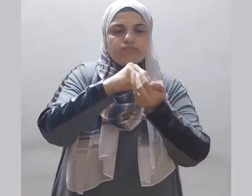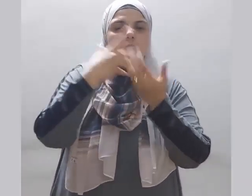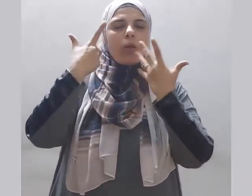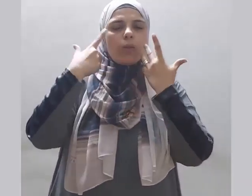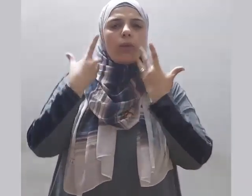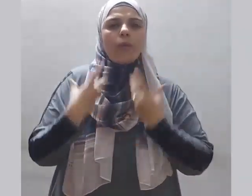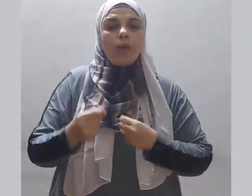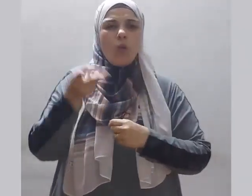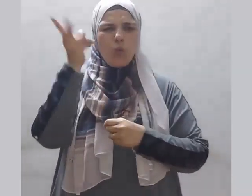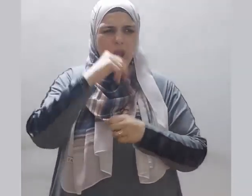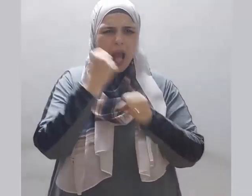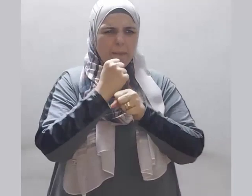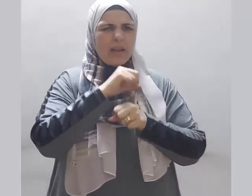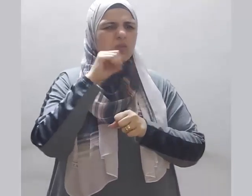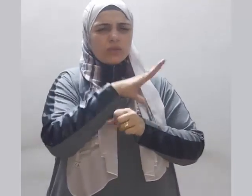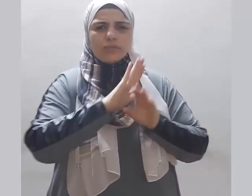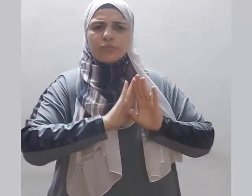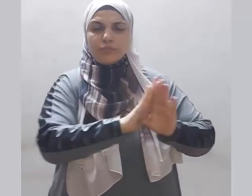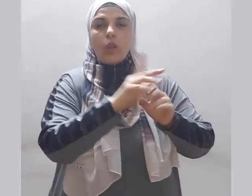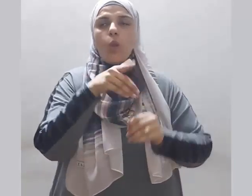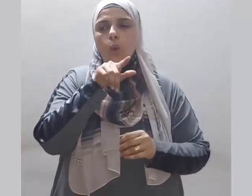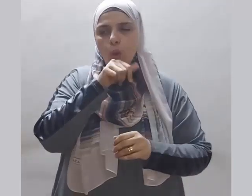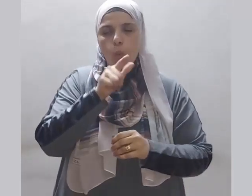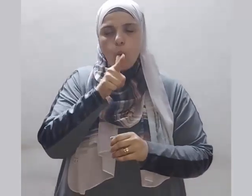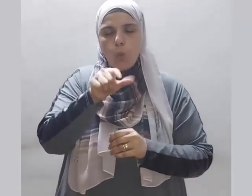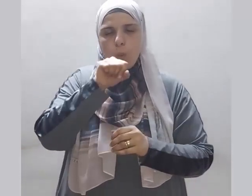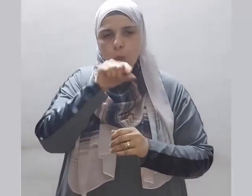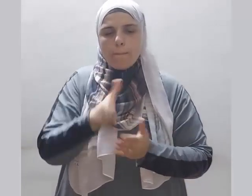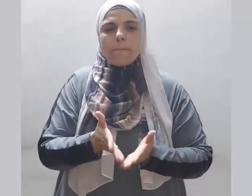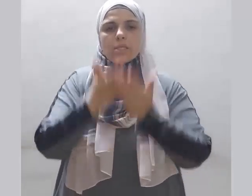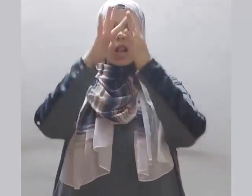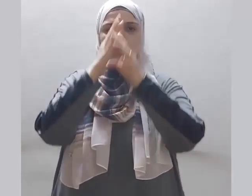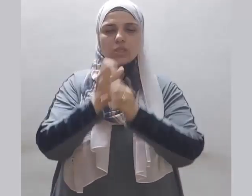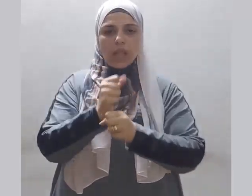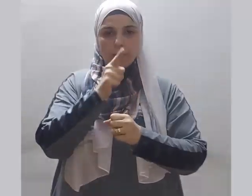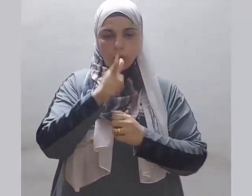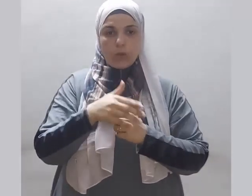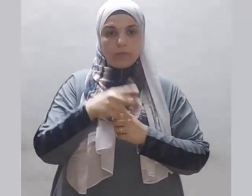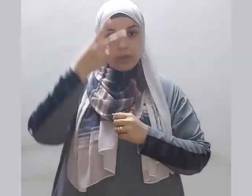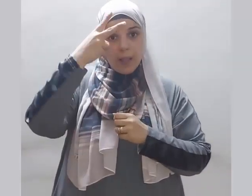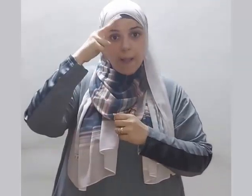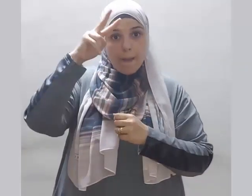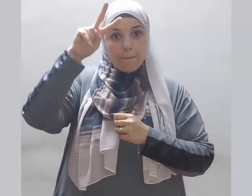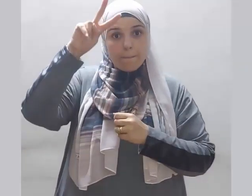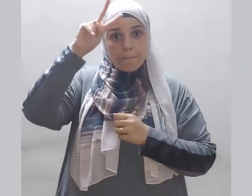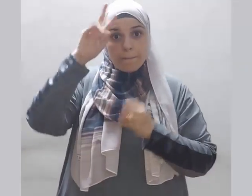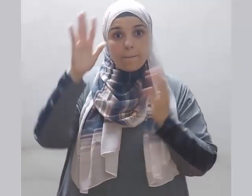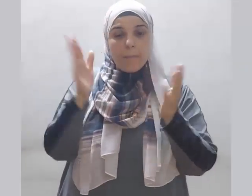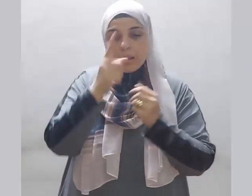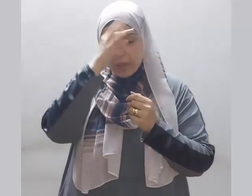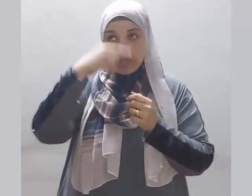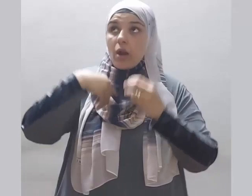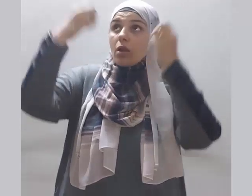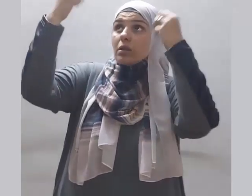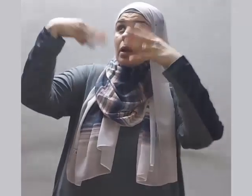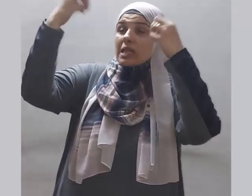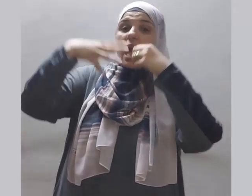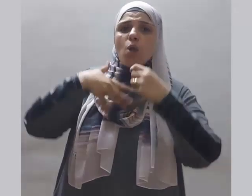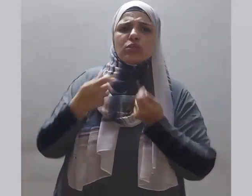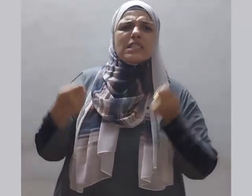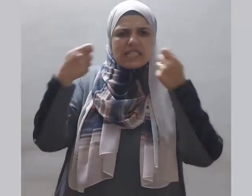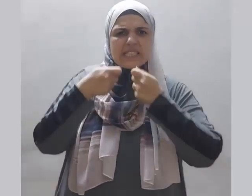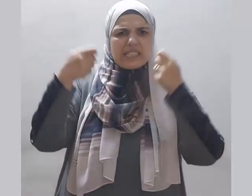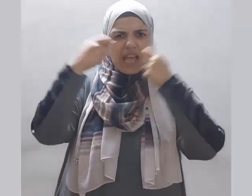ميته السوء ويقول صلوات ربي وسلامه عليه من سره ان يبسط له في رزقه وان